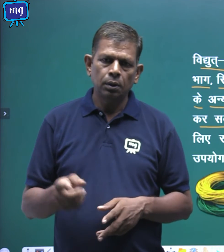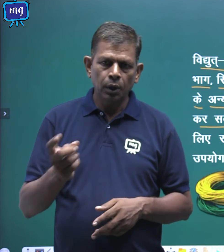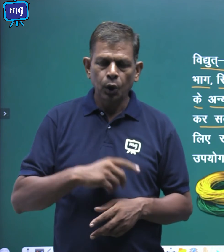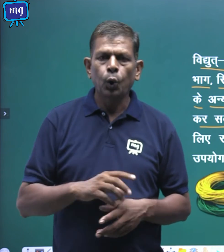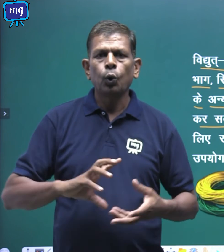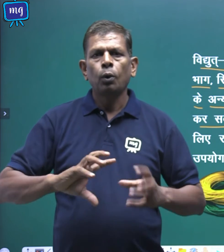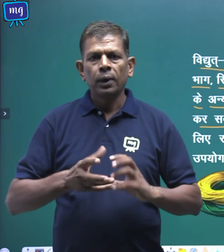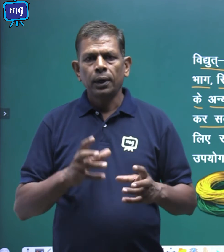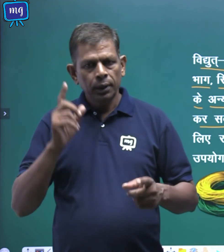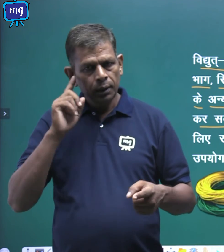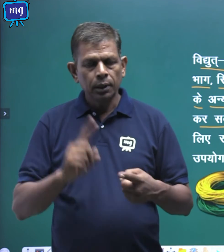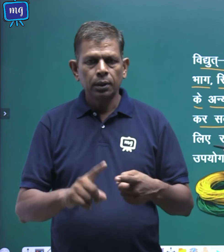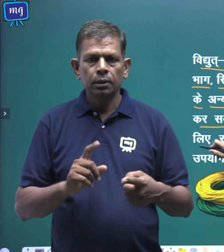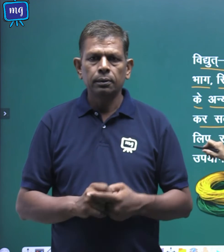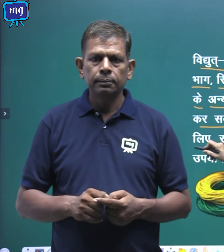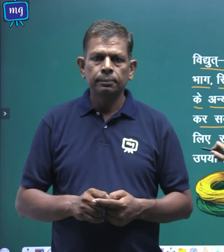इनको बनाने के लिए